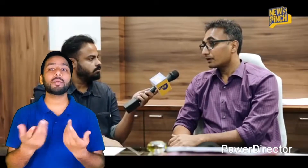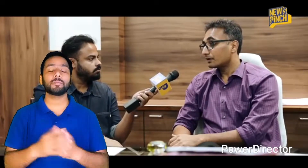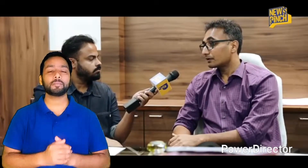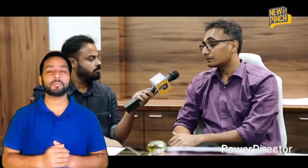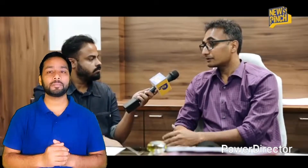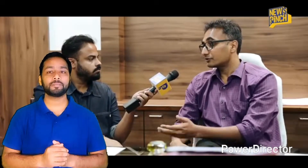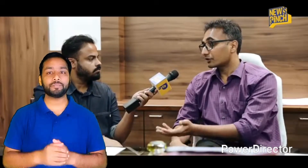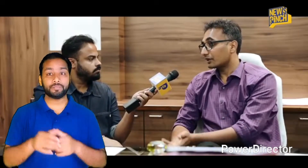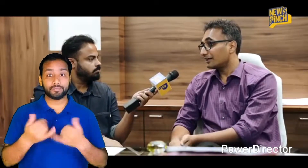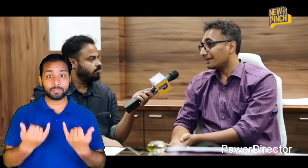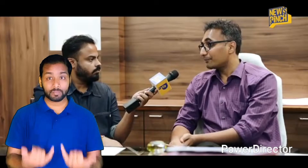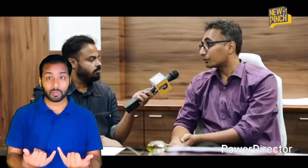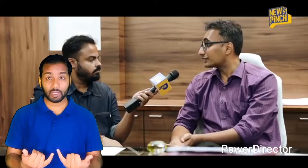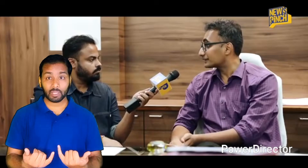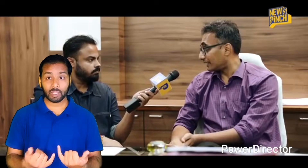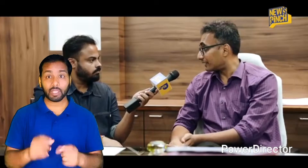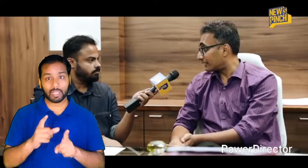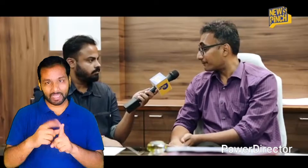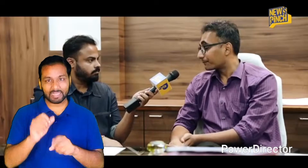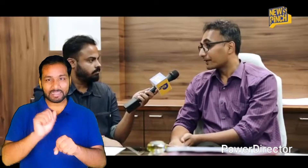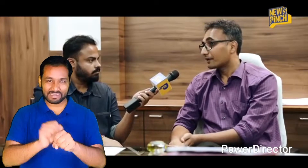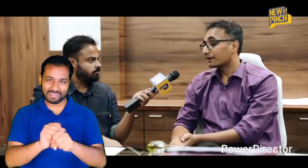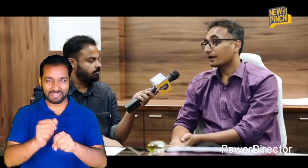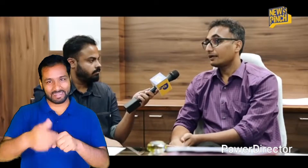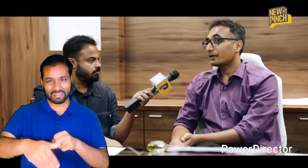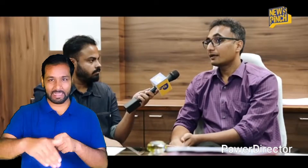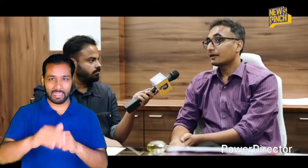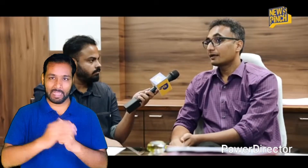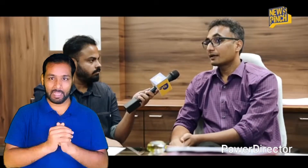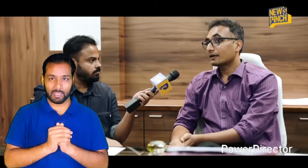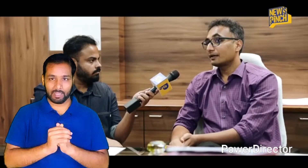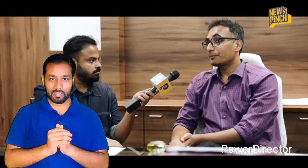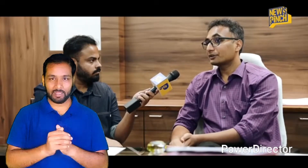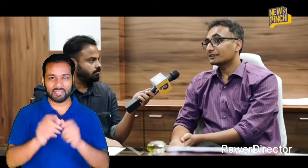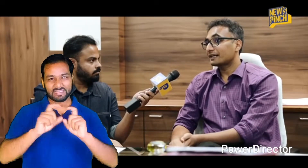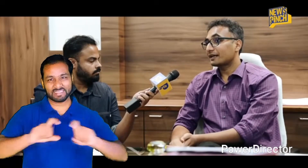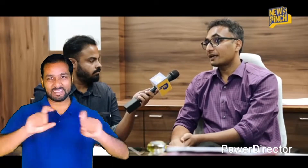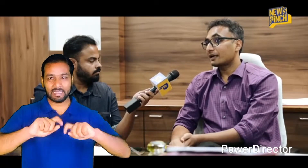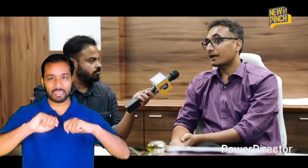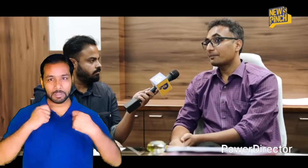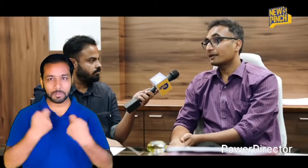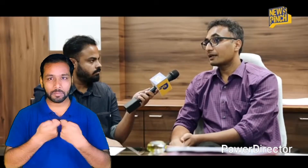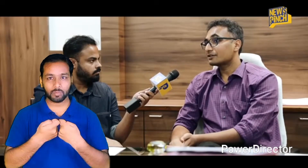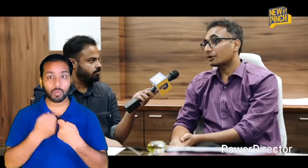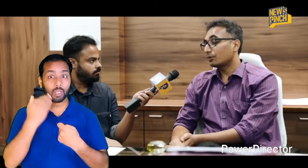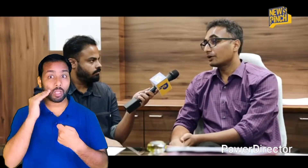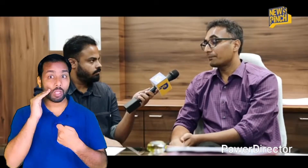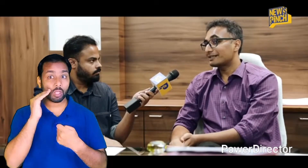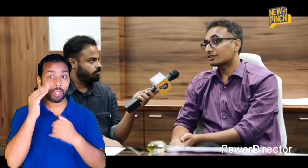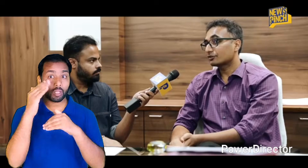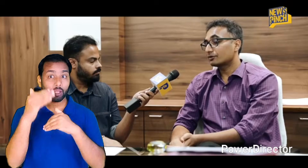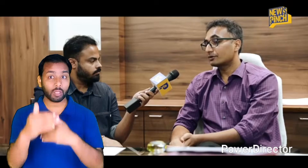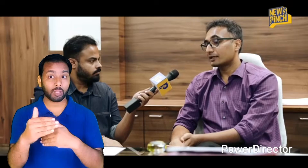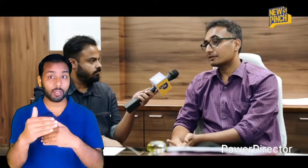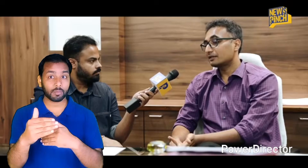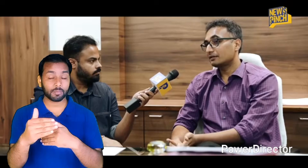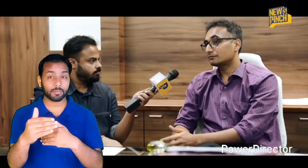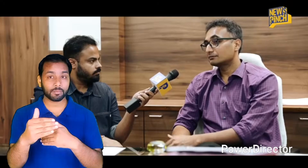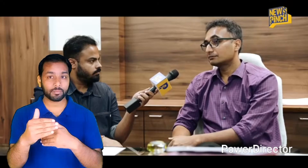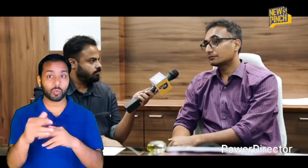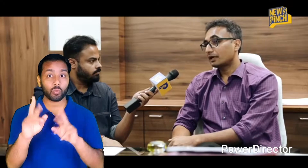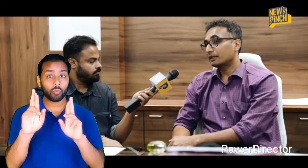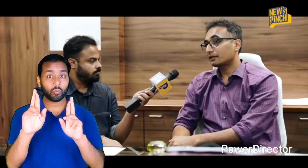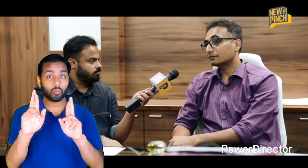ये जैसे जो करेंटली प्रोजेक्ट्स चल रहे हैं, राइट, करेंटली प्रोजेक्ट्स चल रहे हैं, अब इनका शेड्यूल्ड कंप्लीशन तो